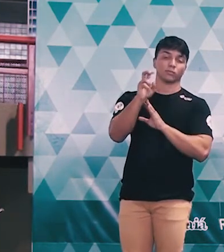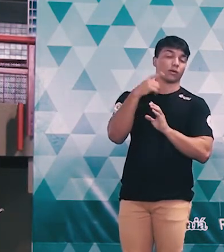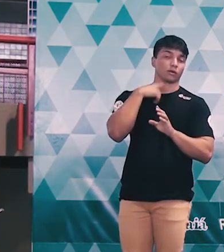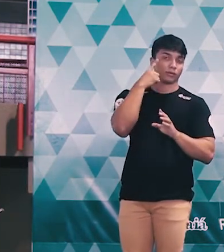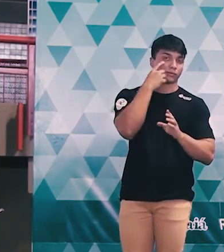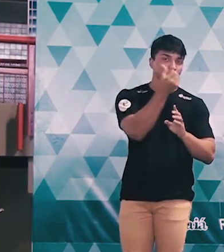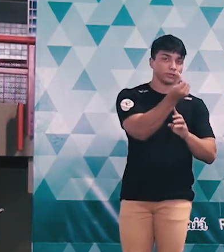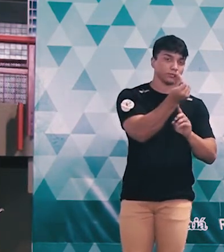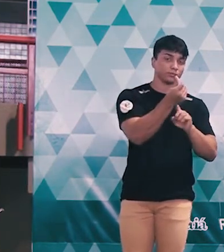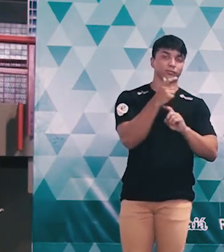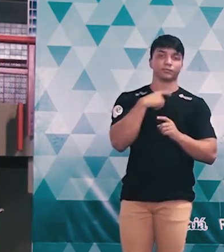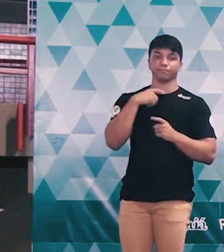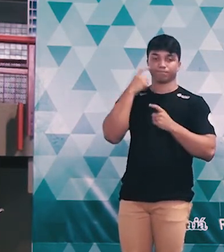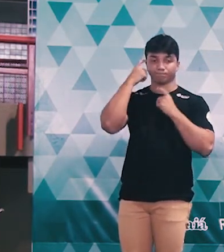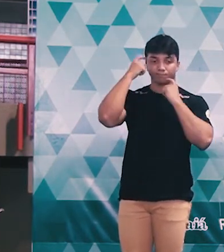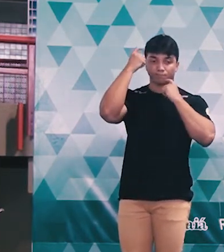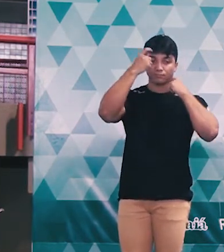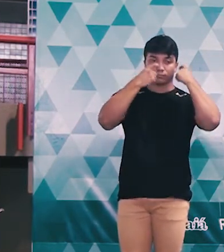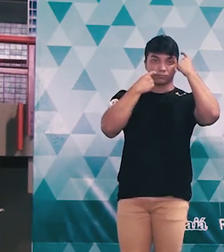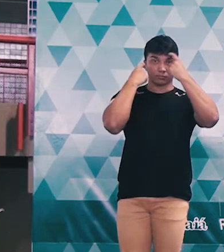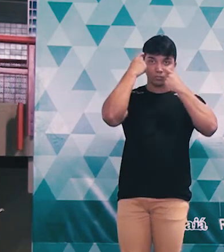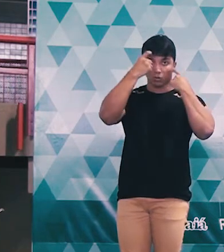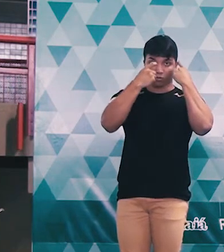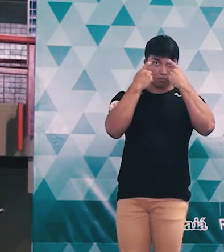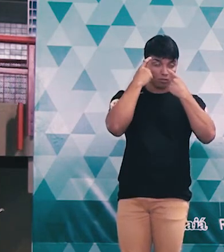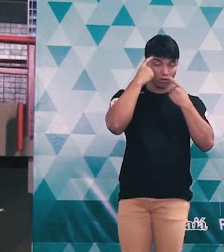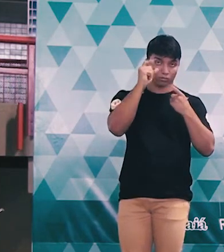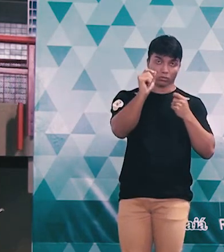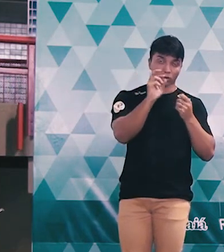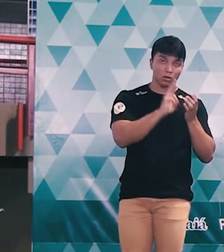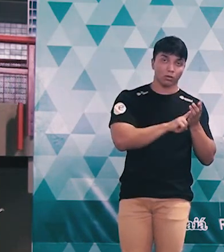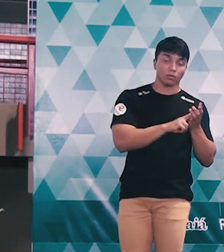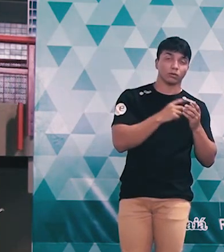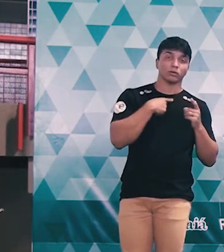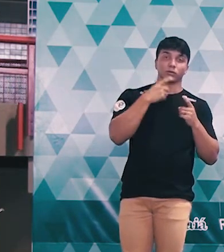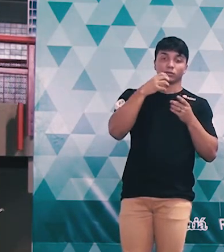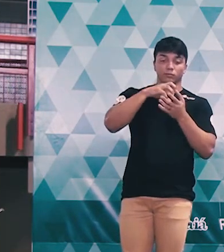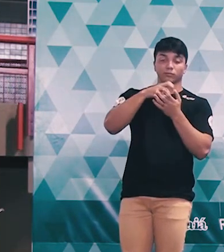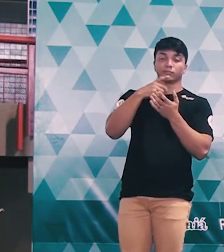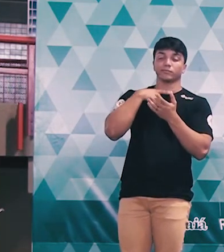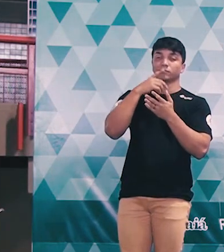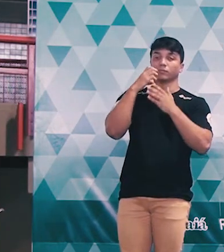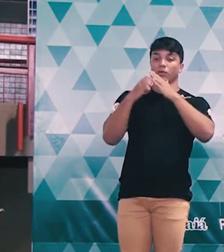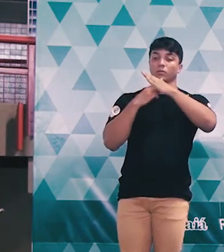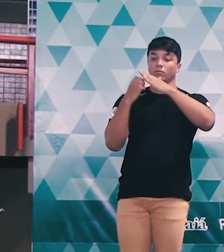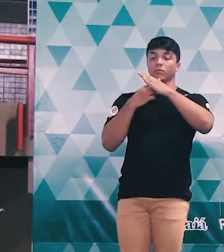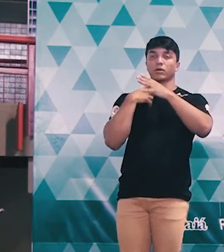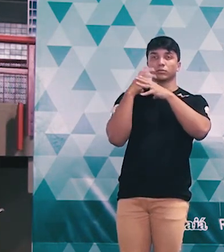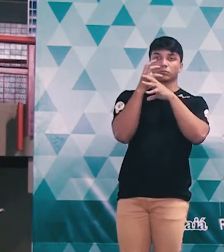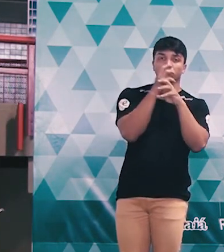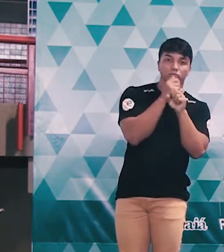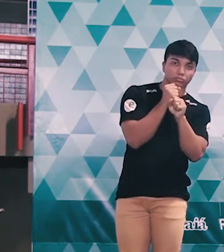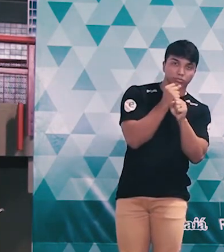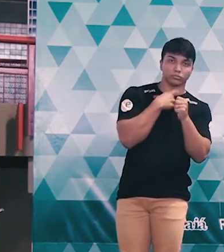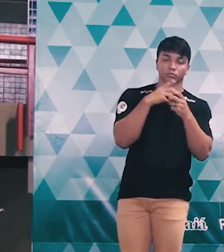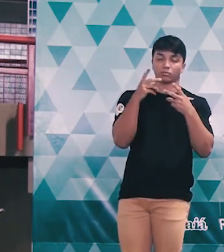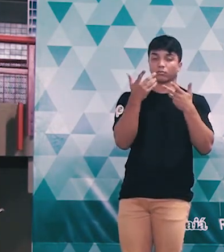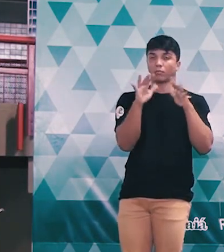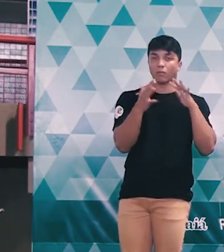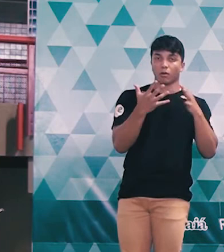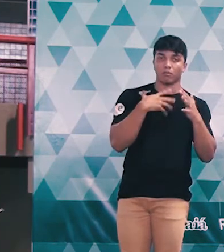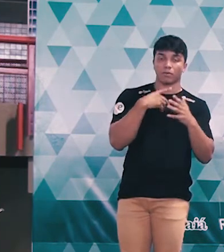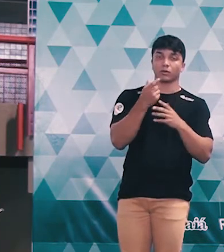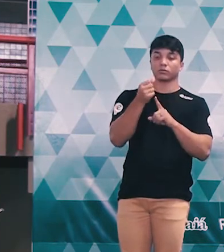ó. Preocupada com os seus resultados, uma empresa fez um balanço dos lucros obtidos nos